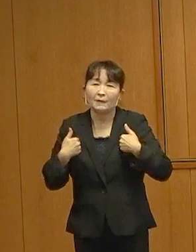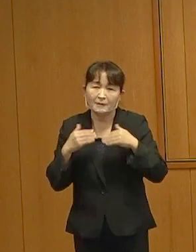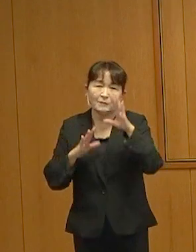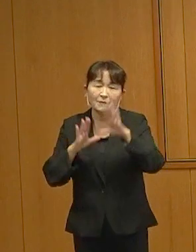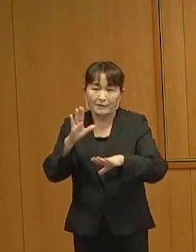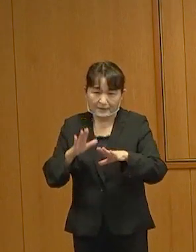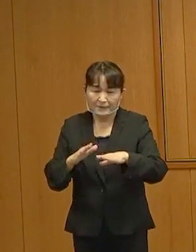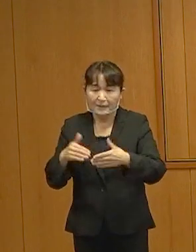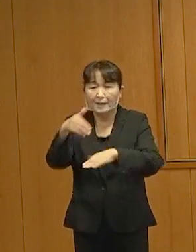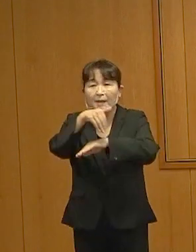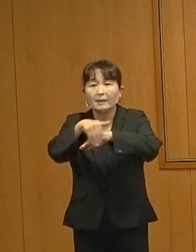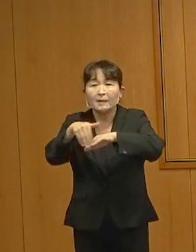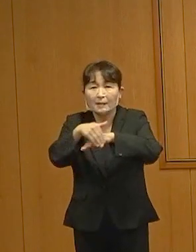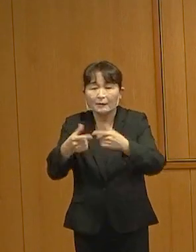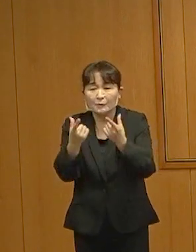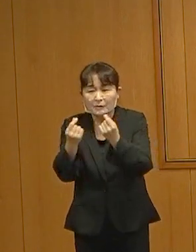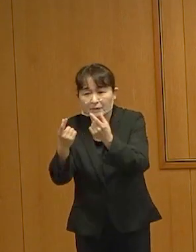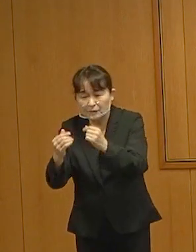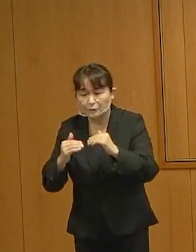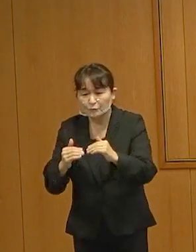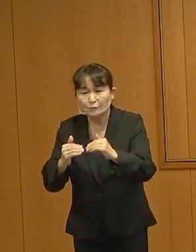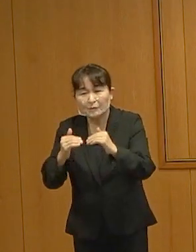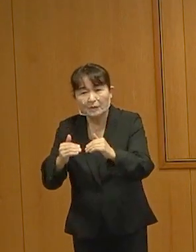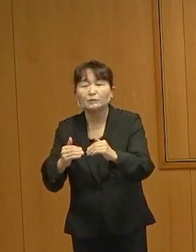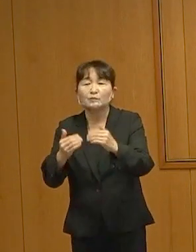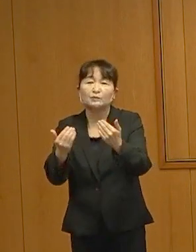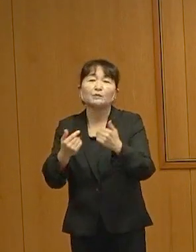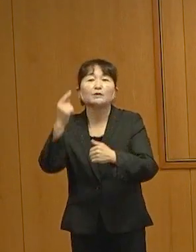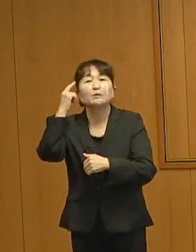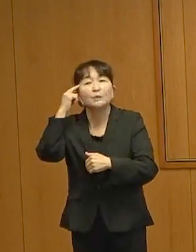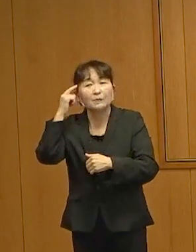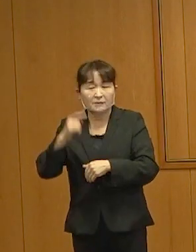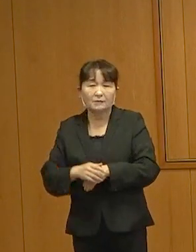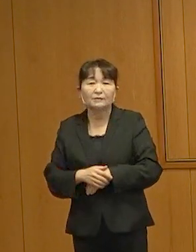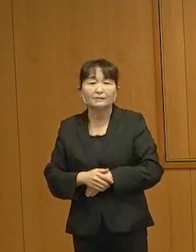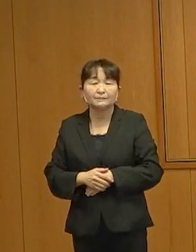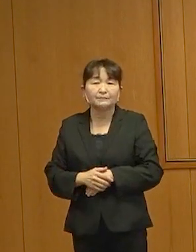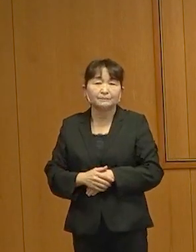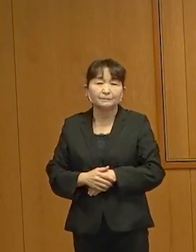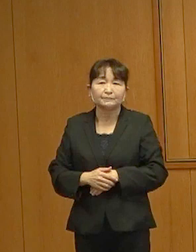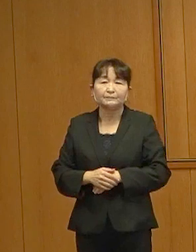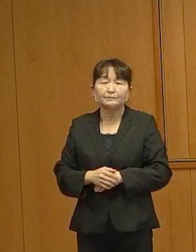出し、倒しに進めていかないといけないのかなというふうに思います。